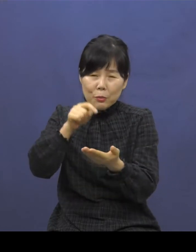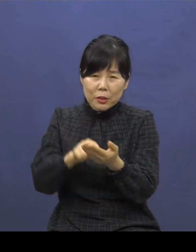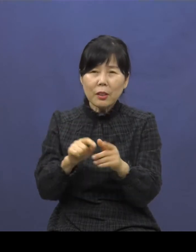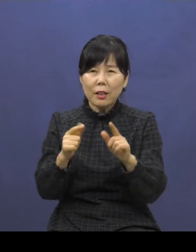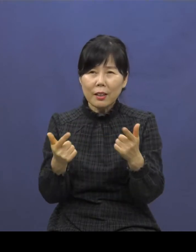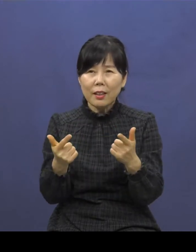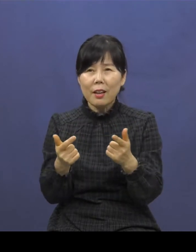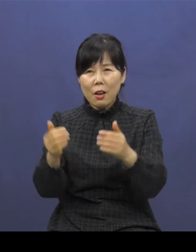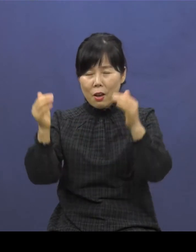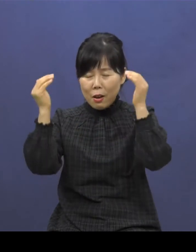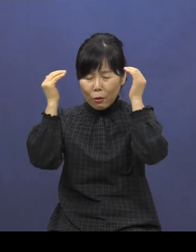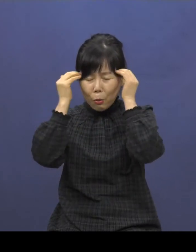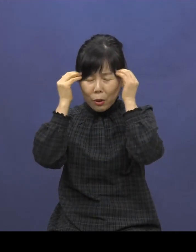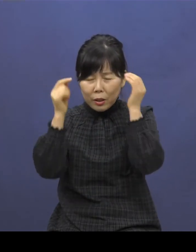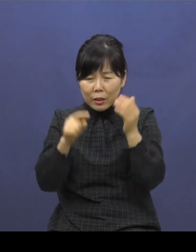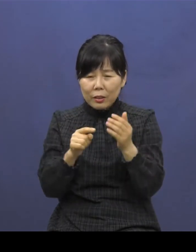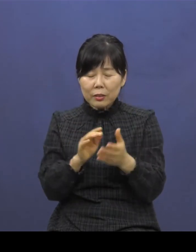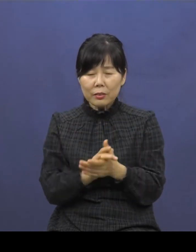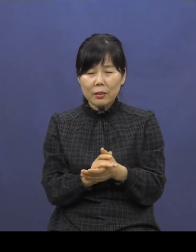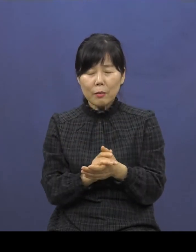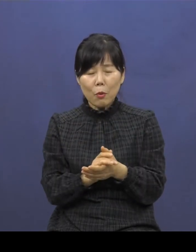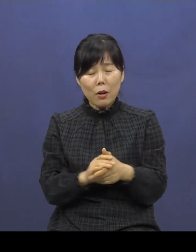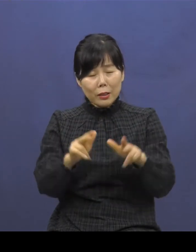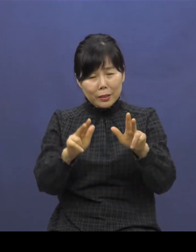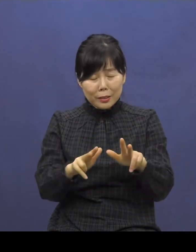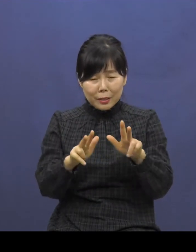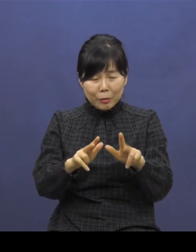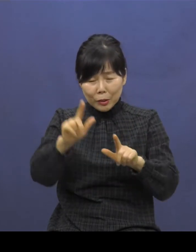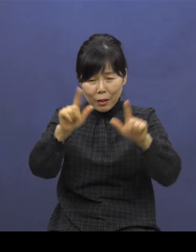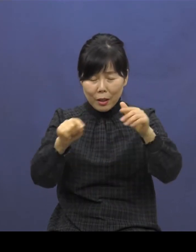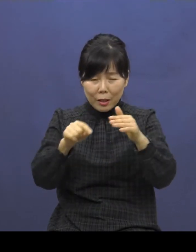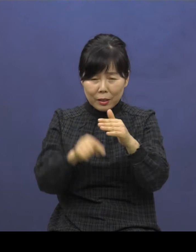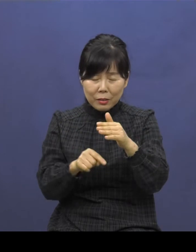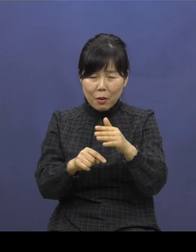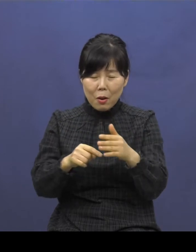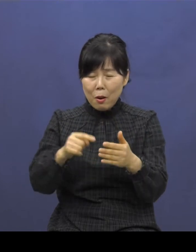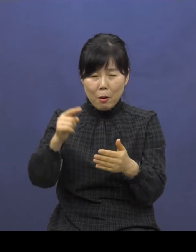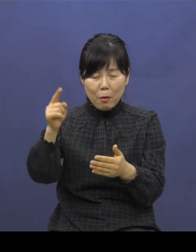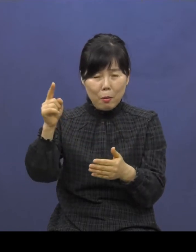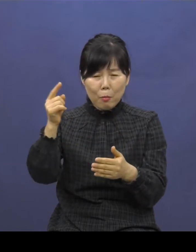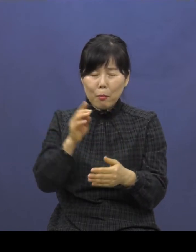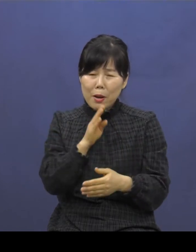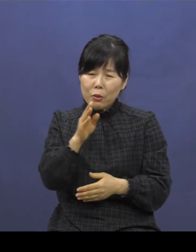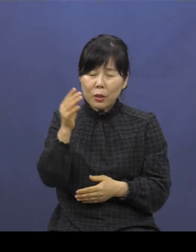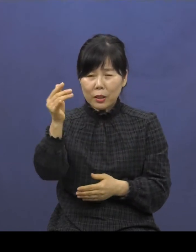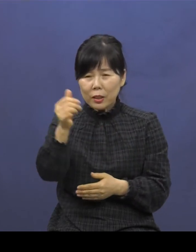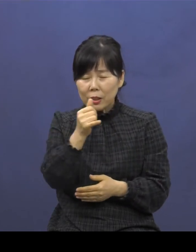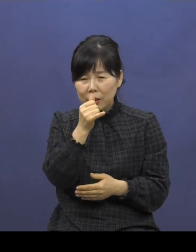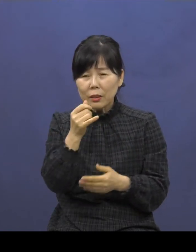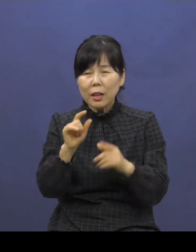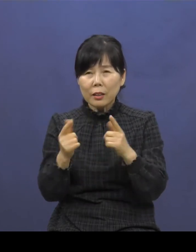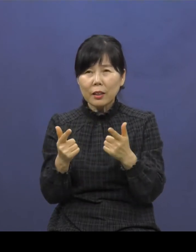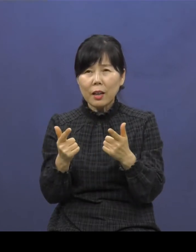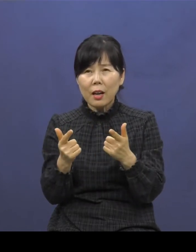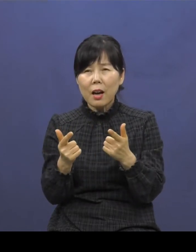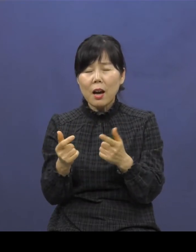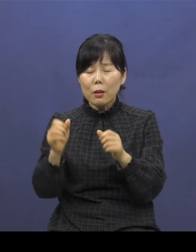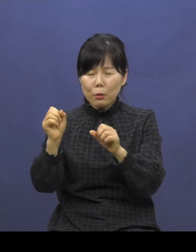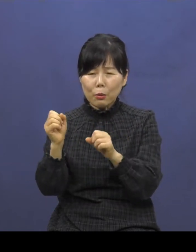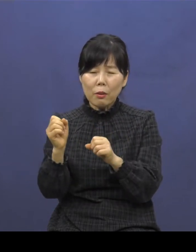고난은요 현실적인 어려움만 오는 게 아니에요. 동시에 그러면서 우리 마음속에 어떤 자책감,